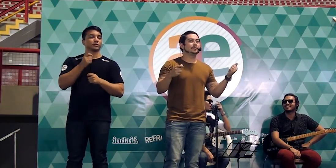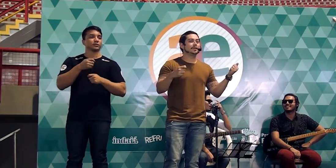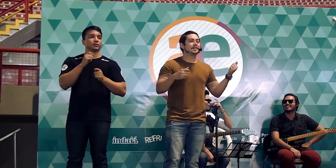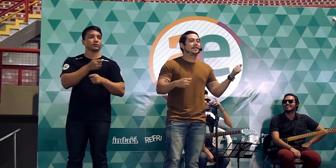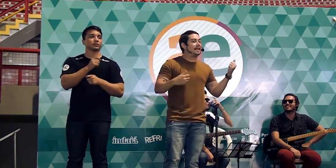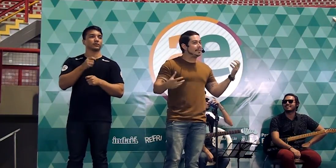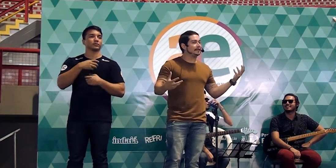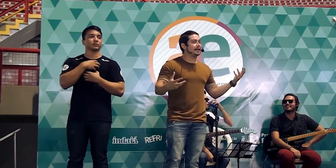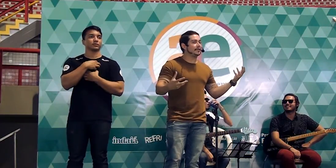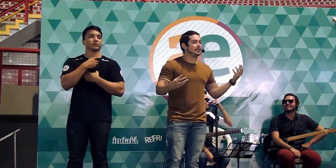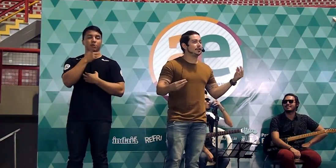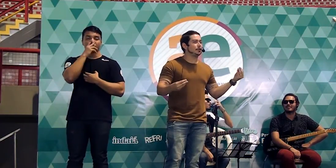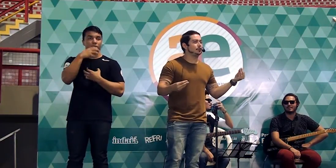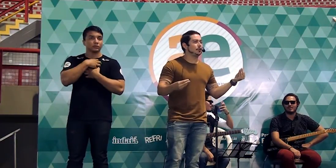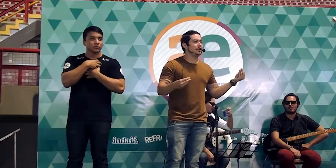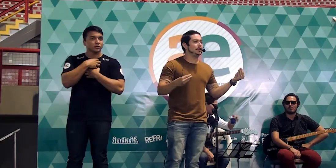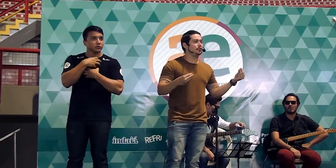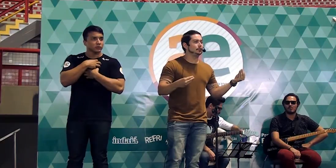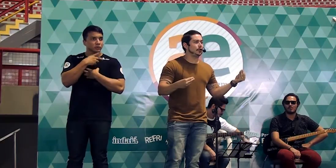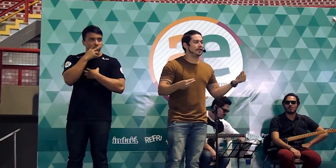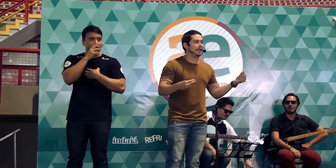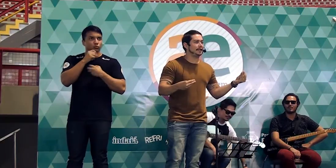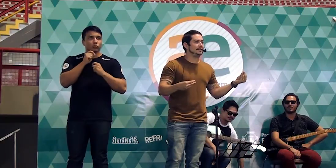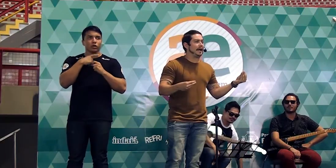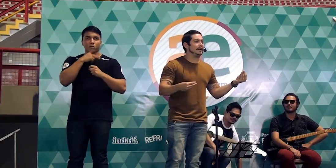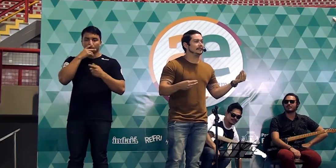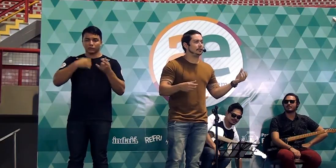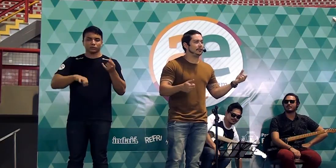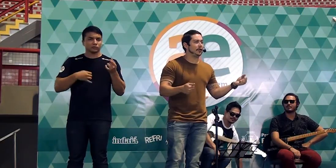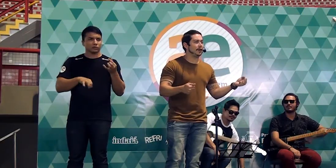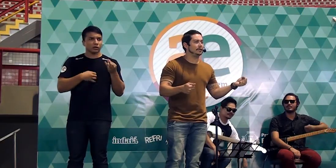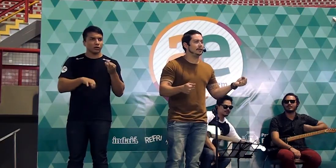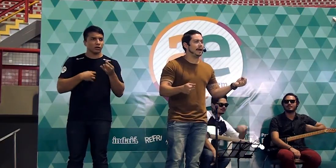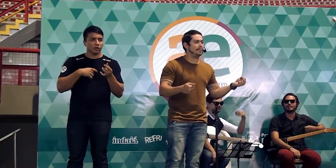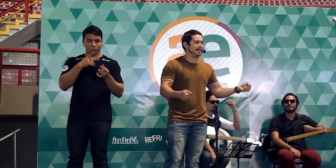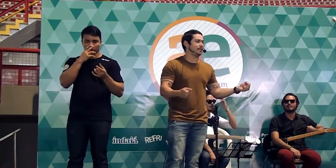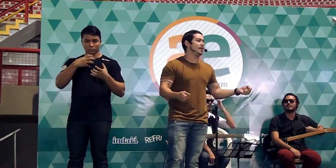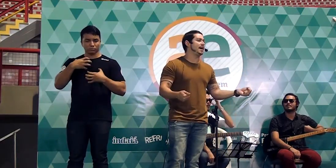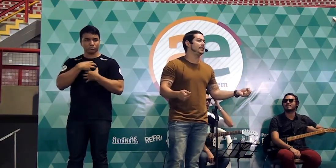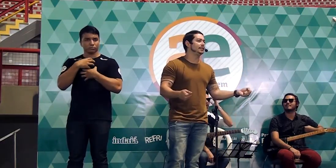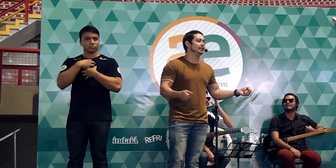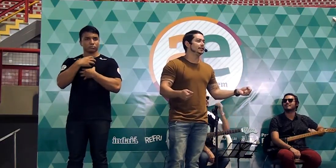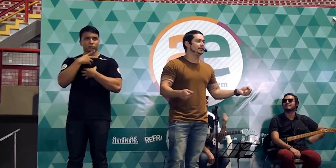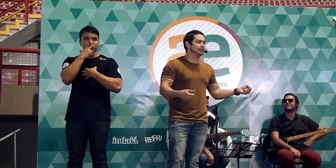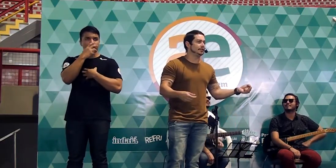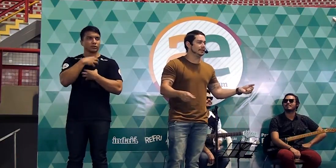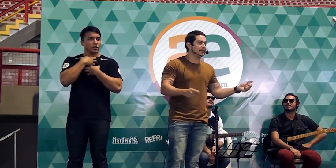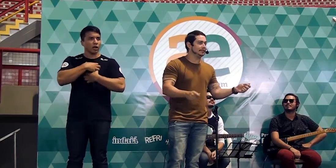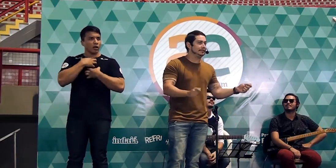Mesmo sem a bateria, você notou que o toque da guitarra, do violão, é para ser com raiva?